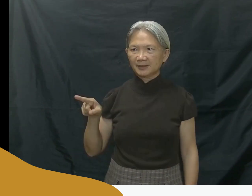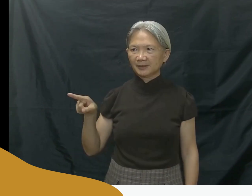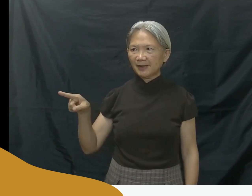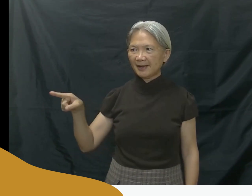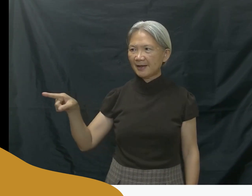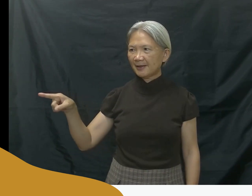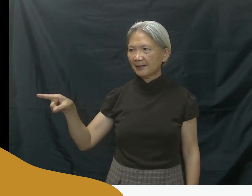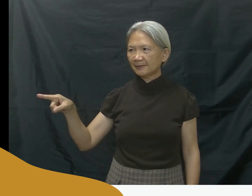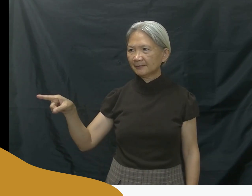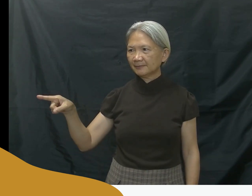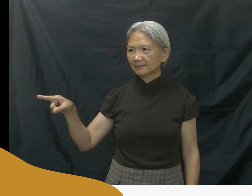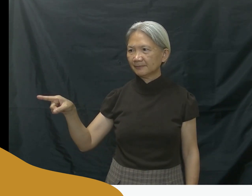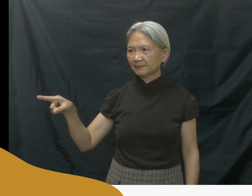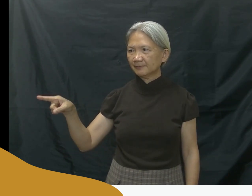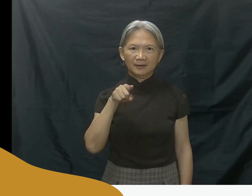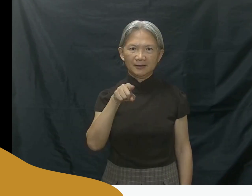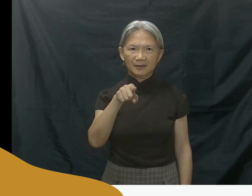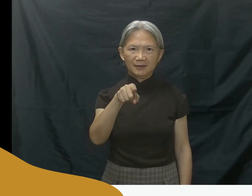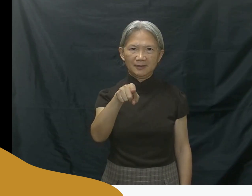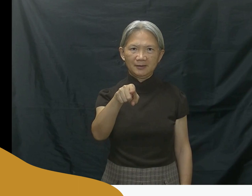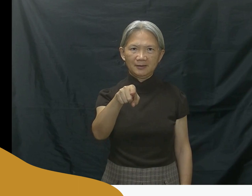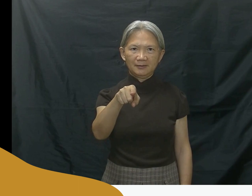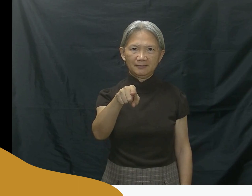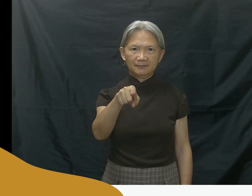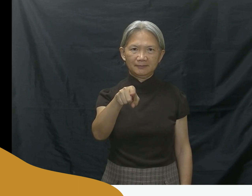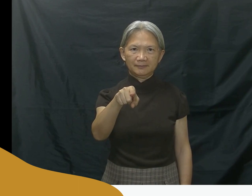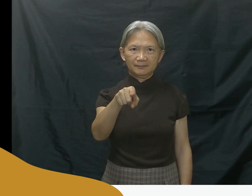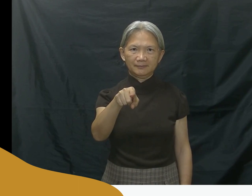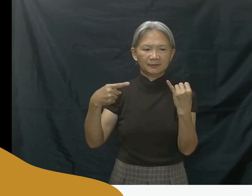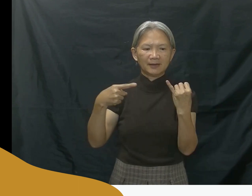他，你，他，